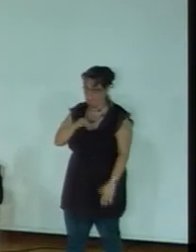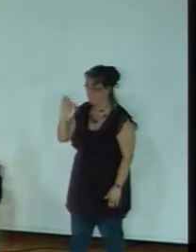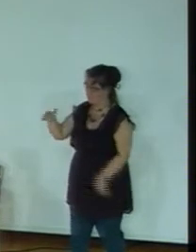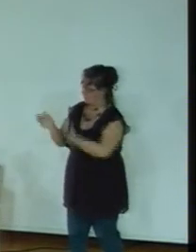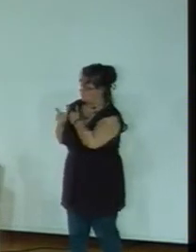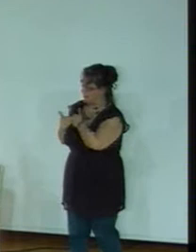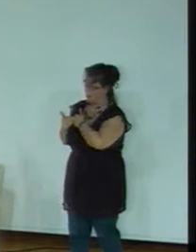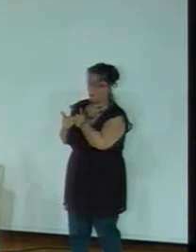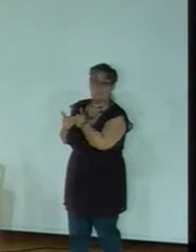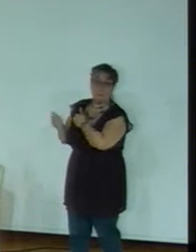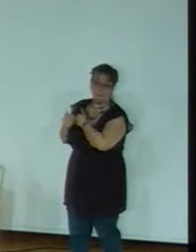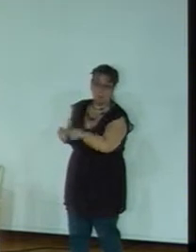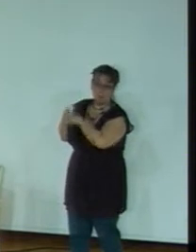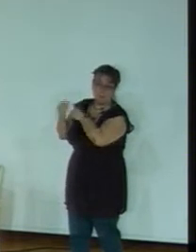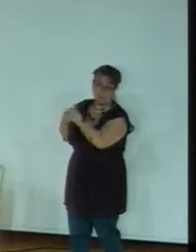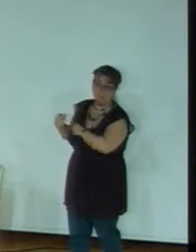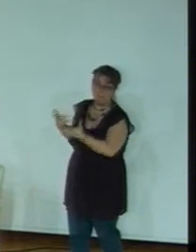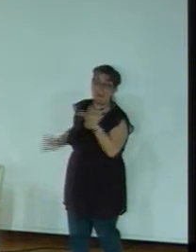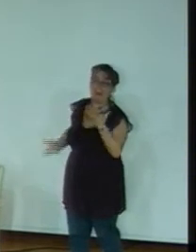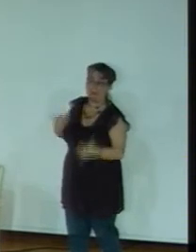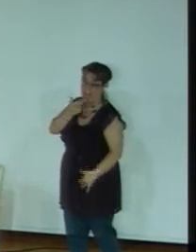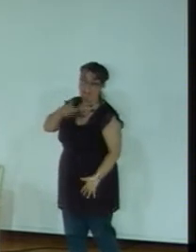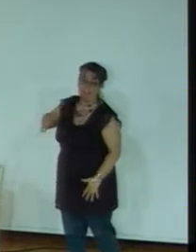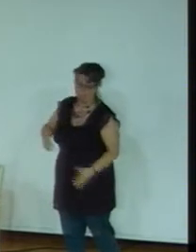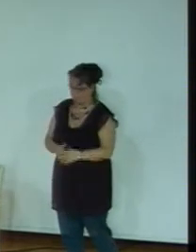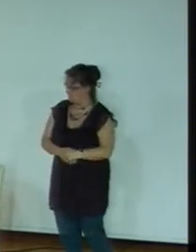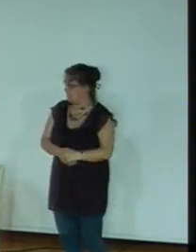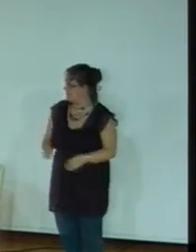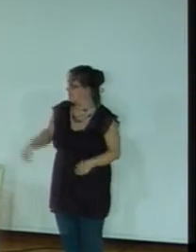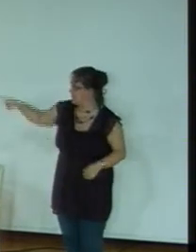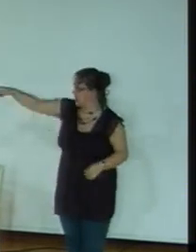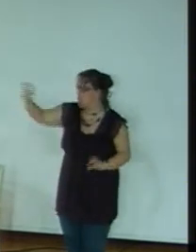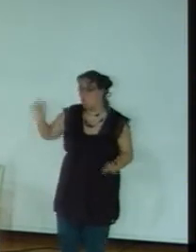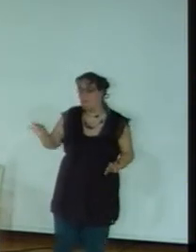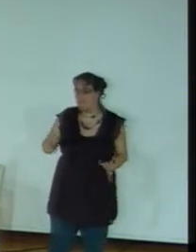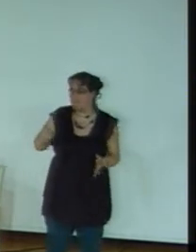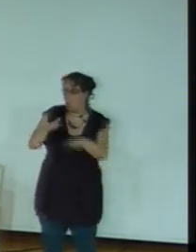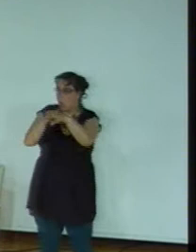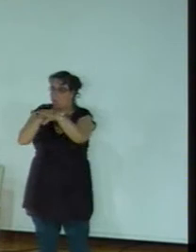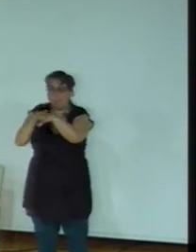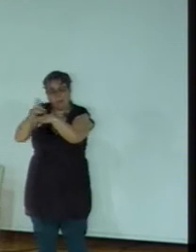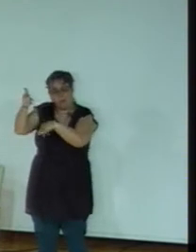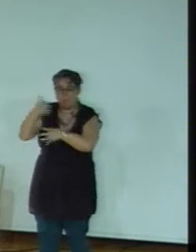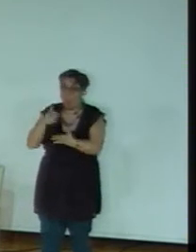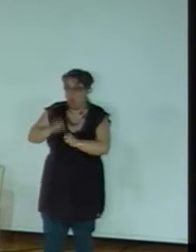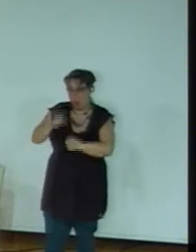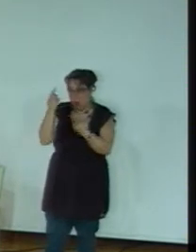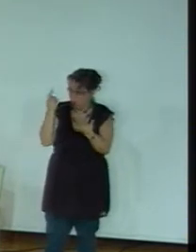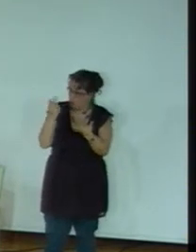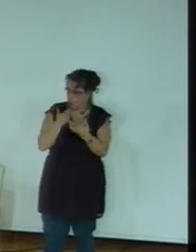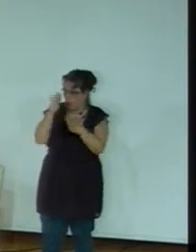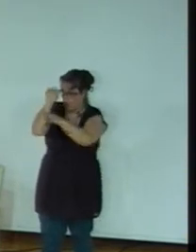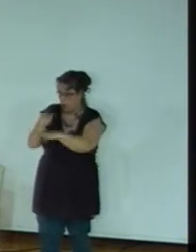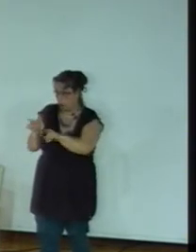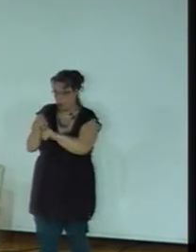reste. Moi, je vais à la fois défendre les hommes politiques et les attaquer. Les défendre en ce sens où, contrairement à ce que croient pas mal